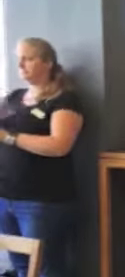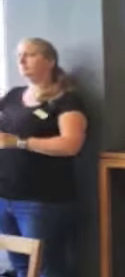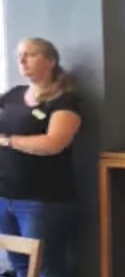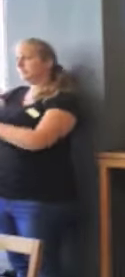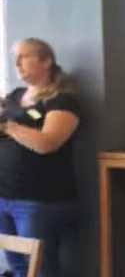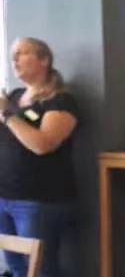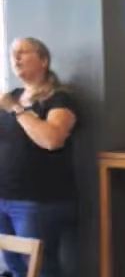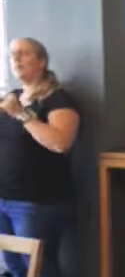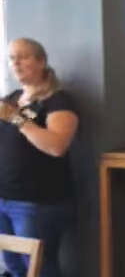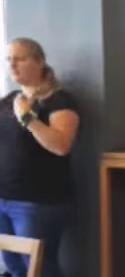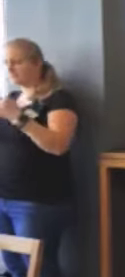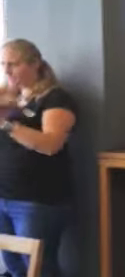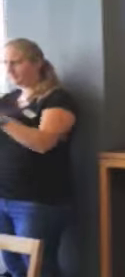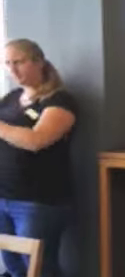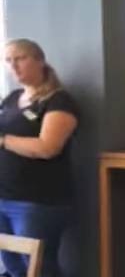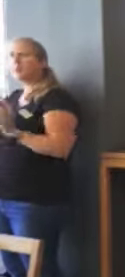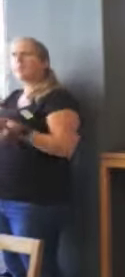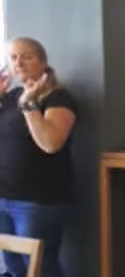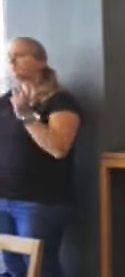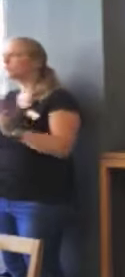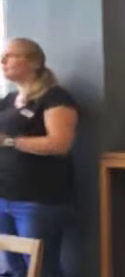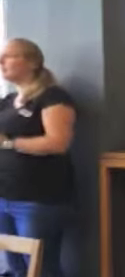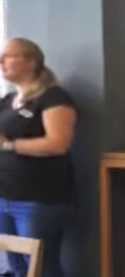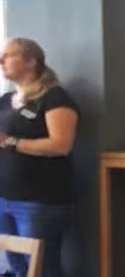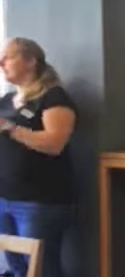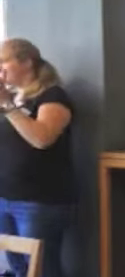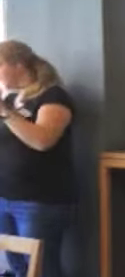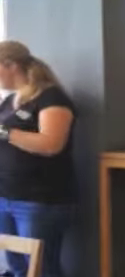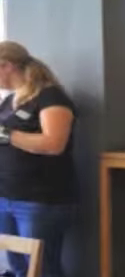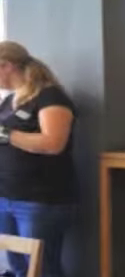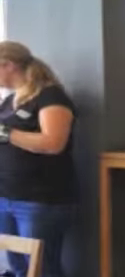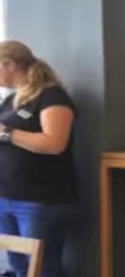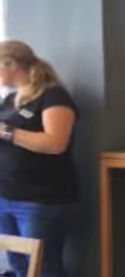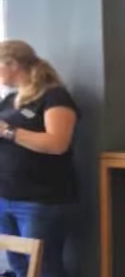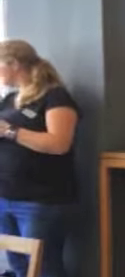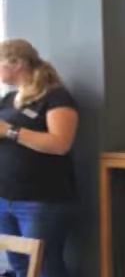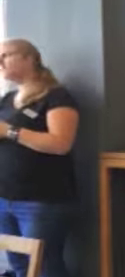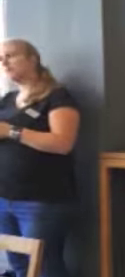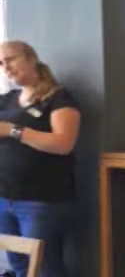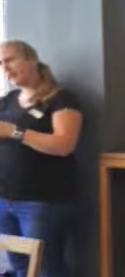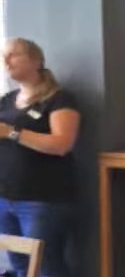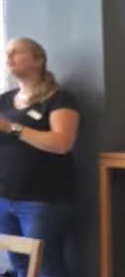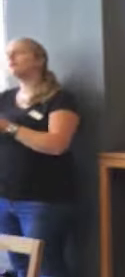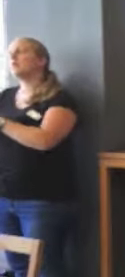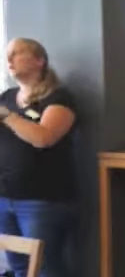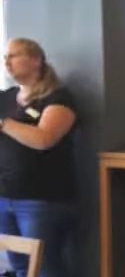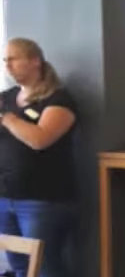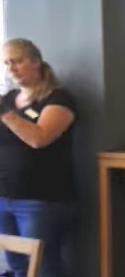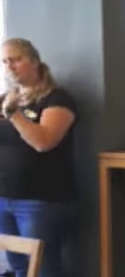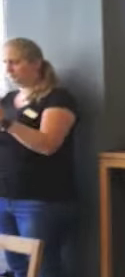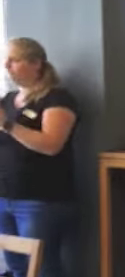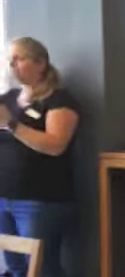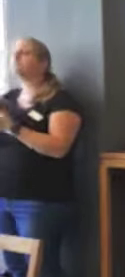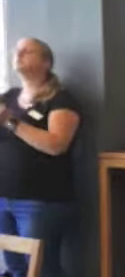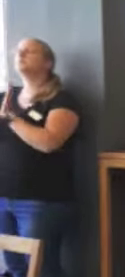många aktörer både inom offentlighet och näringsliv. Och det kräver en tydlig organisation för att kunna driva ett sånt här stort